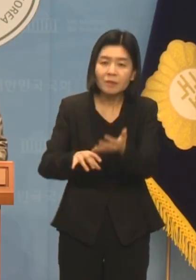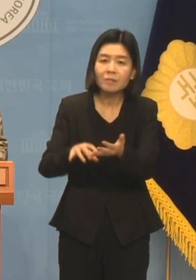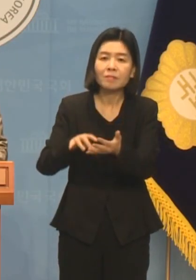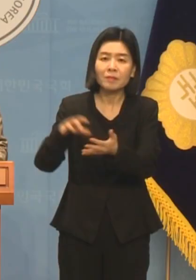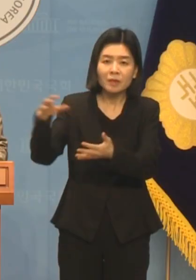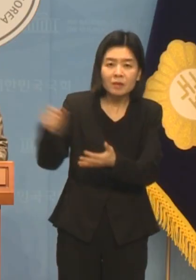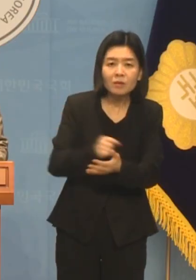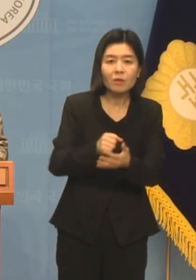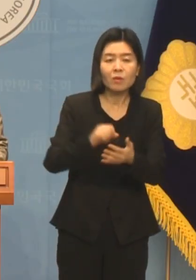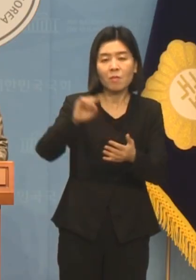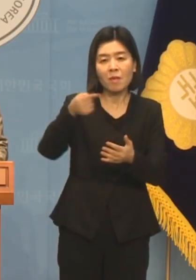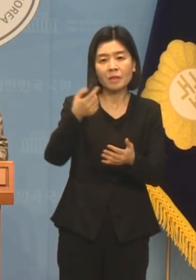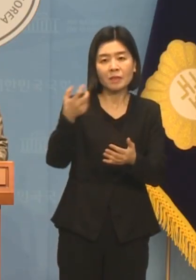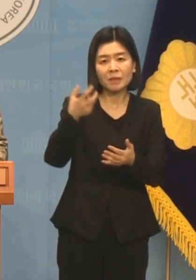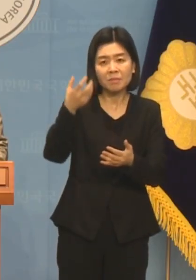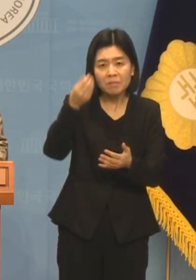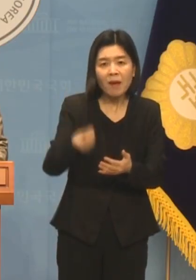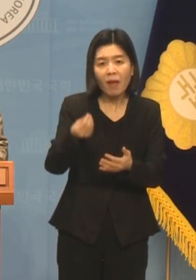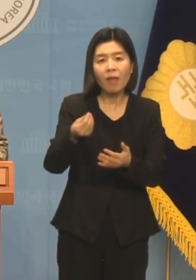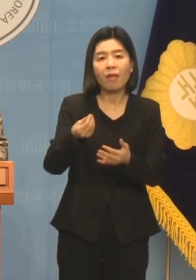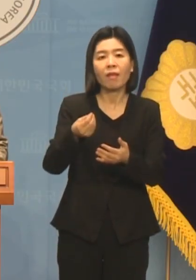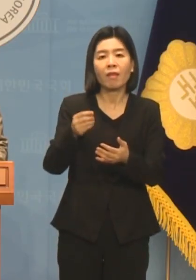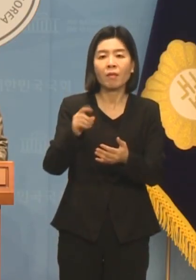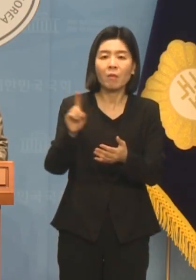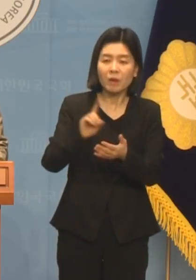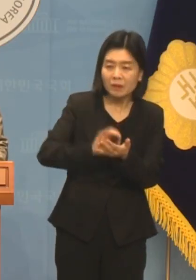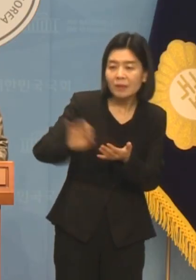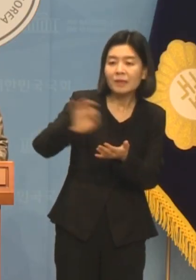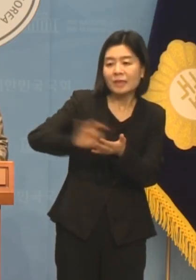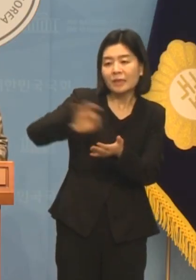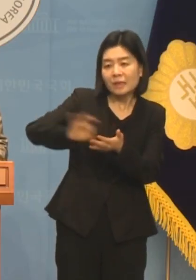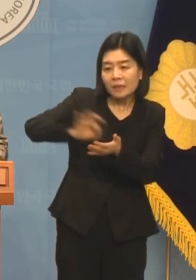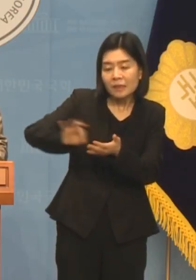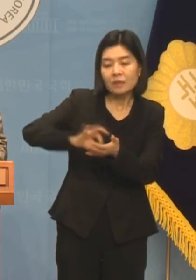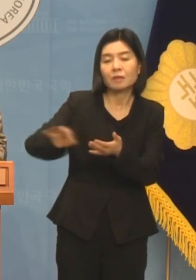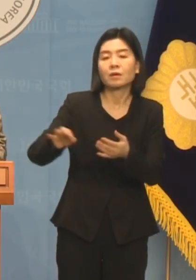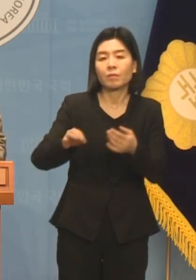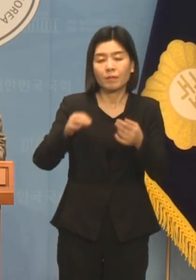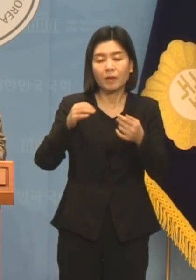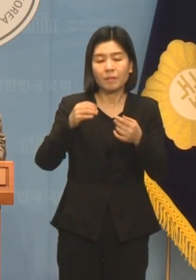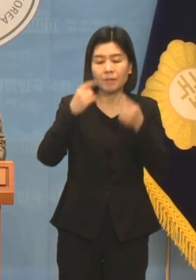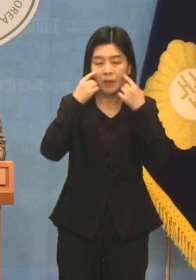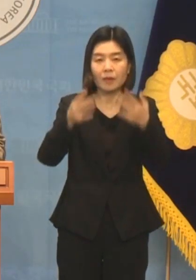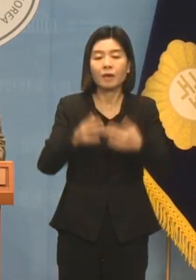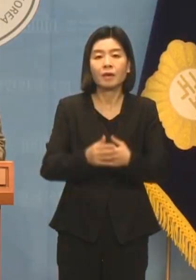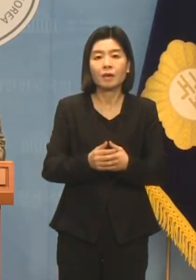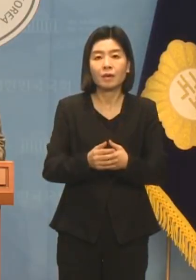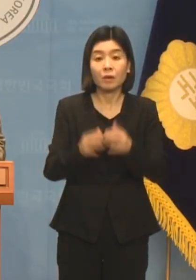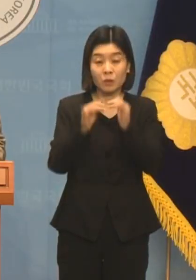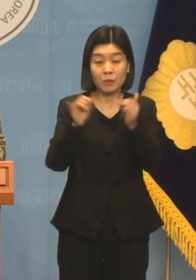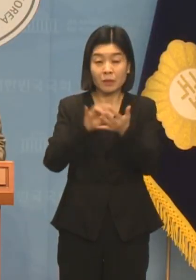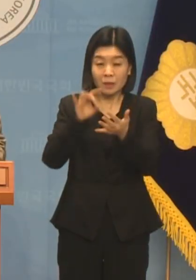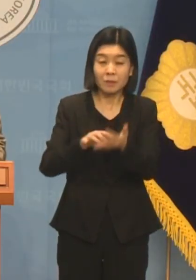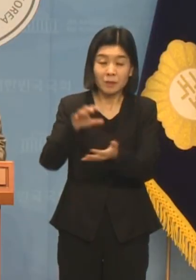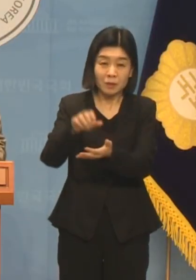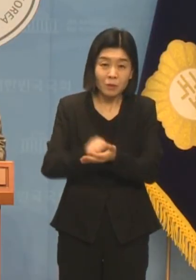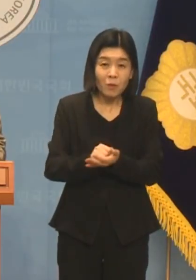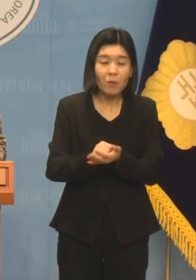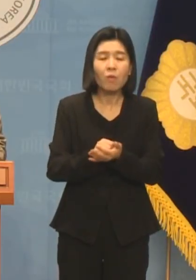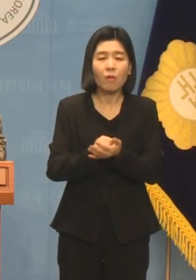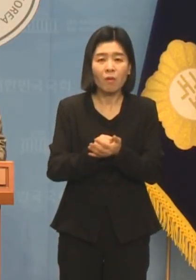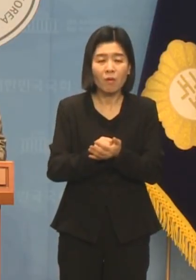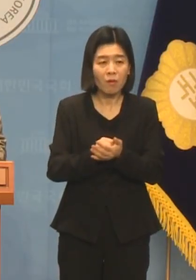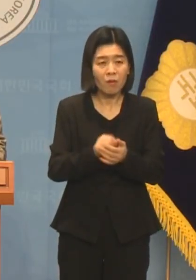170만 원 이상 낭비된 것은 확실하다 말씀드립니다. 국민 혈세가 투입된 보조금